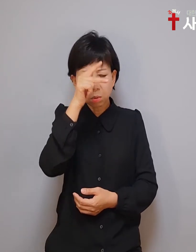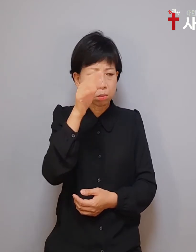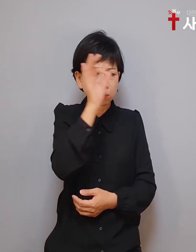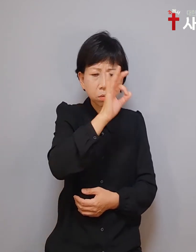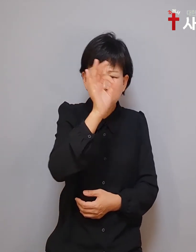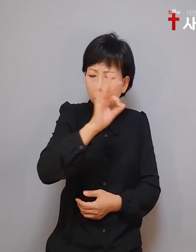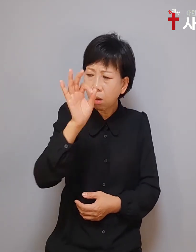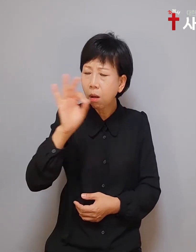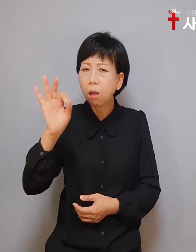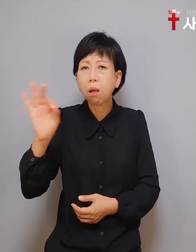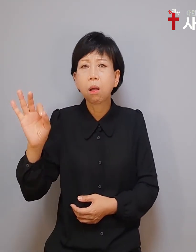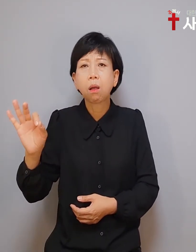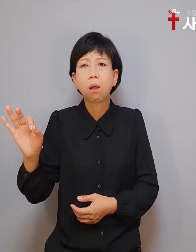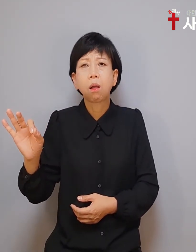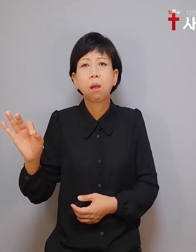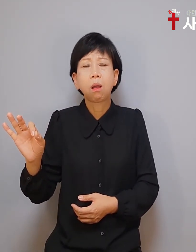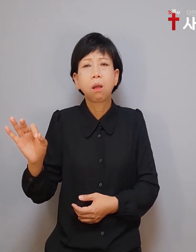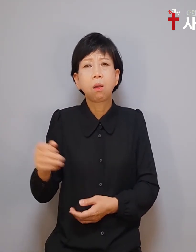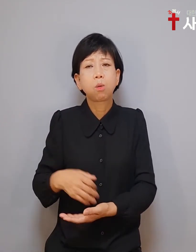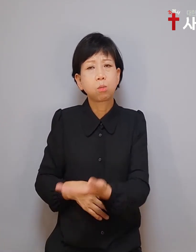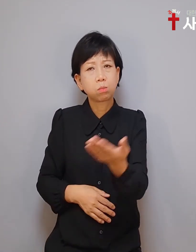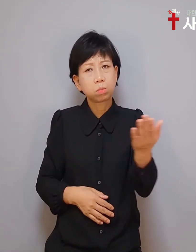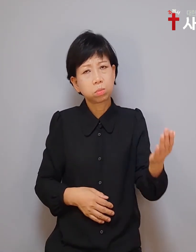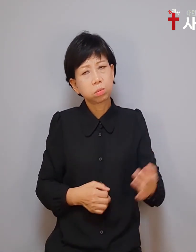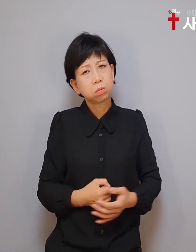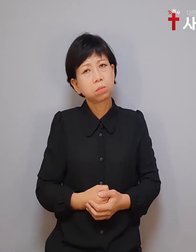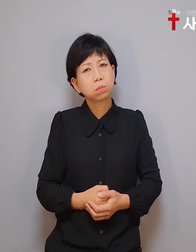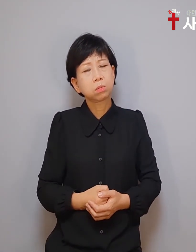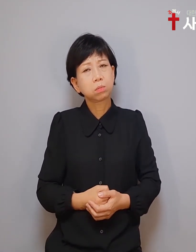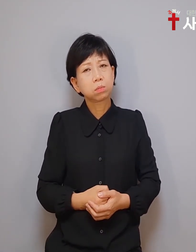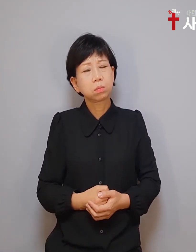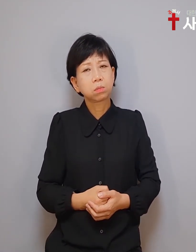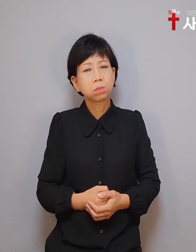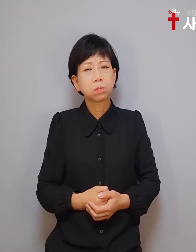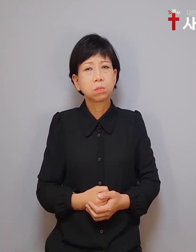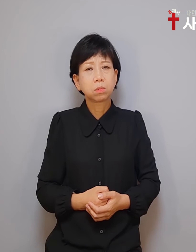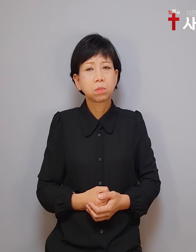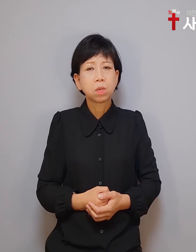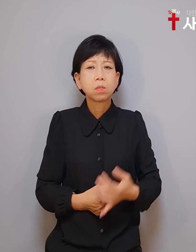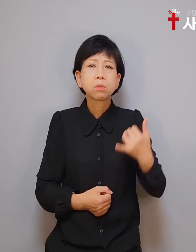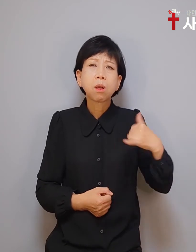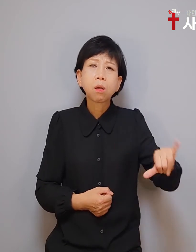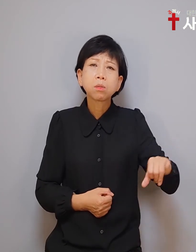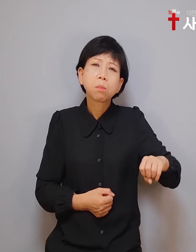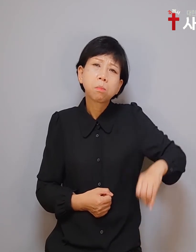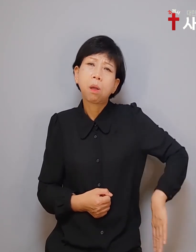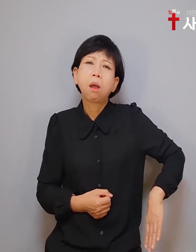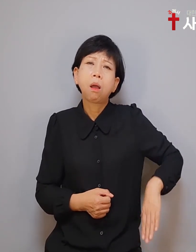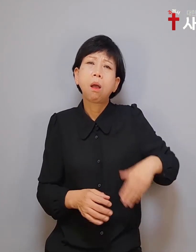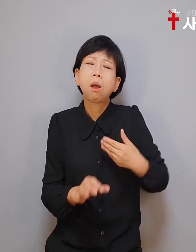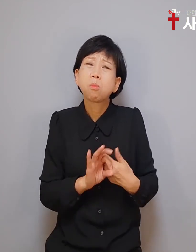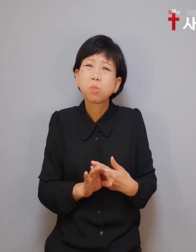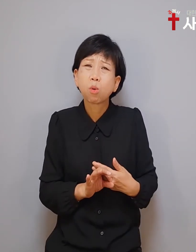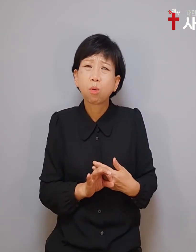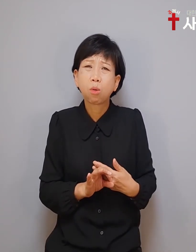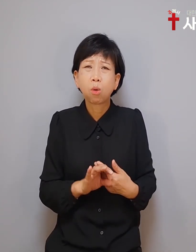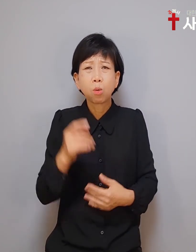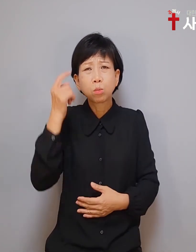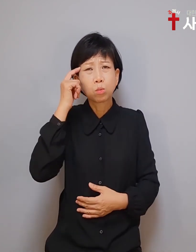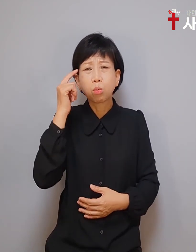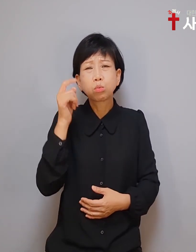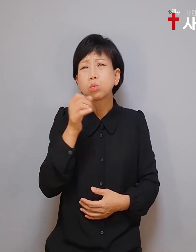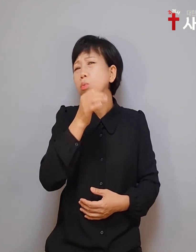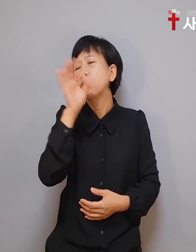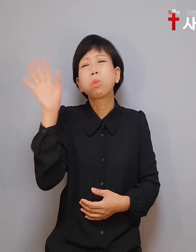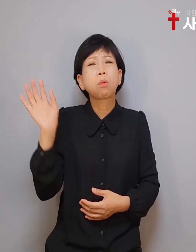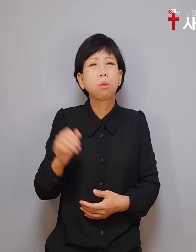찾아다니고. 여러분, 아이를 잃어버리면요 정신이 없어요. 그렇죠? 여러분, 탕자의 아버지를